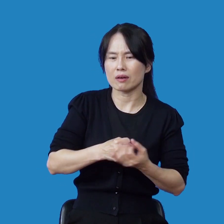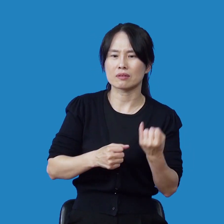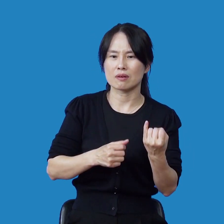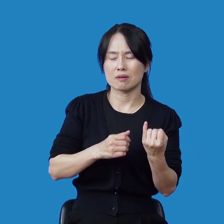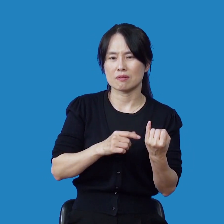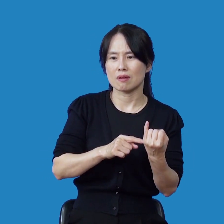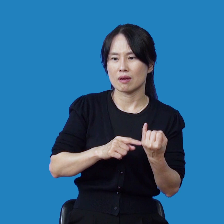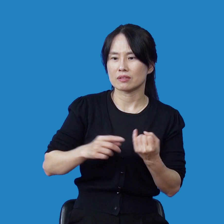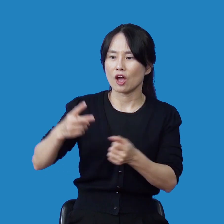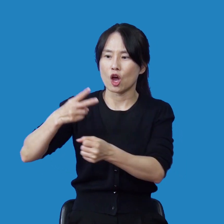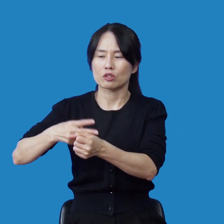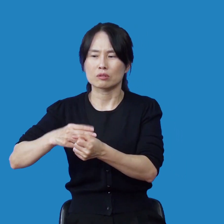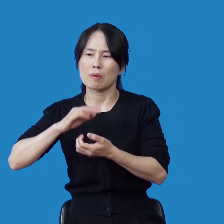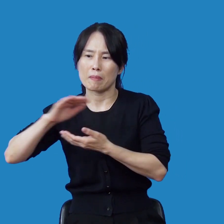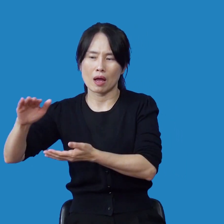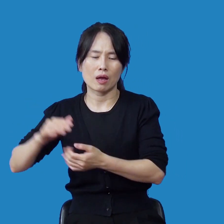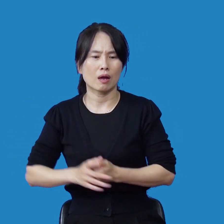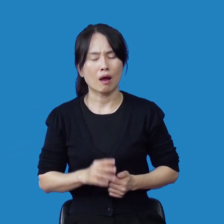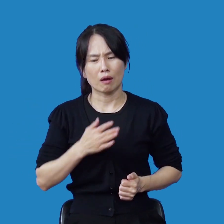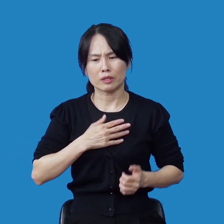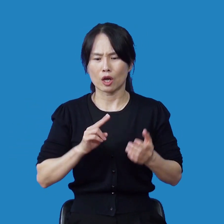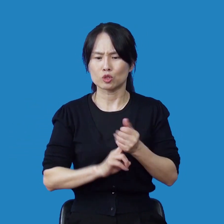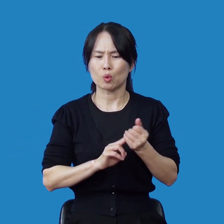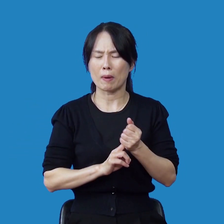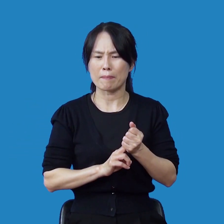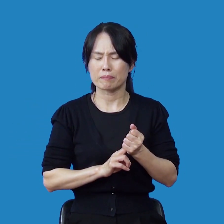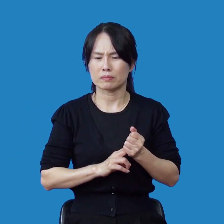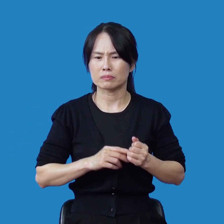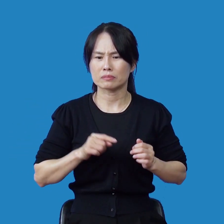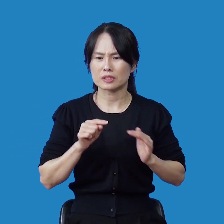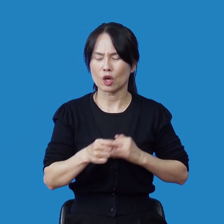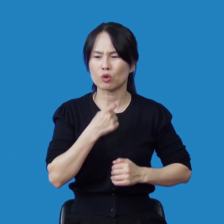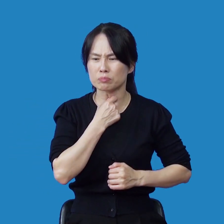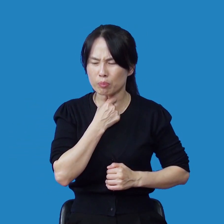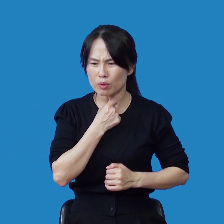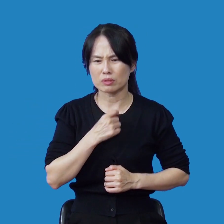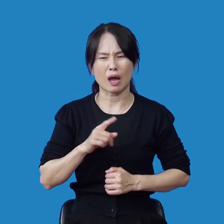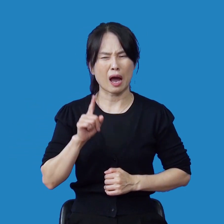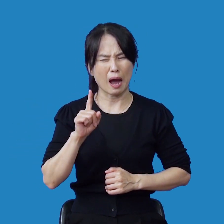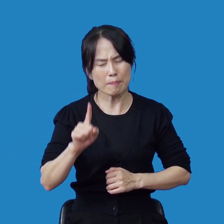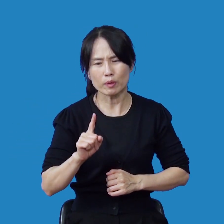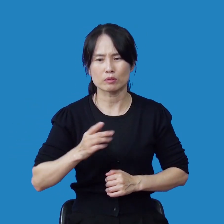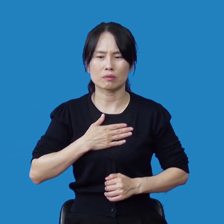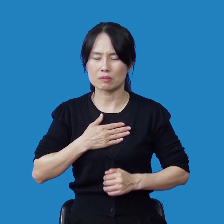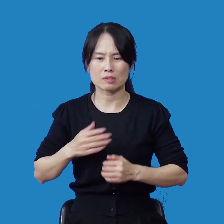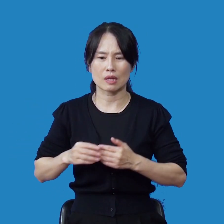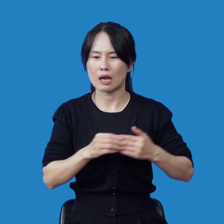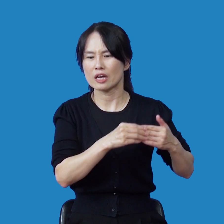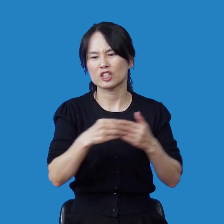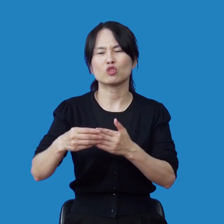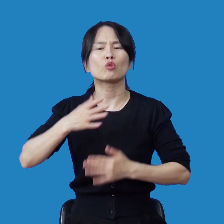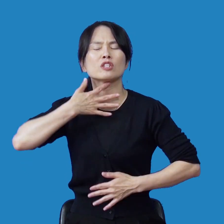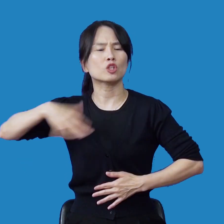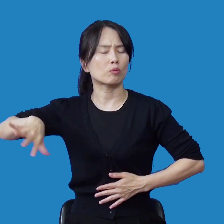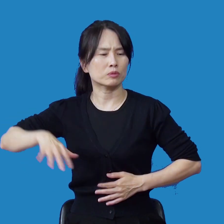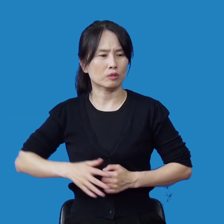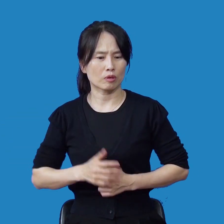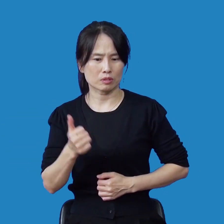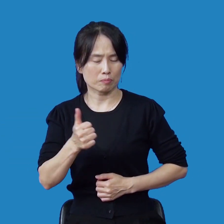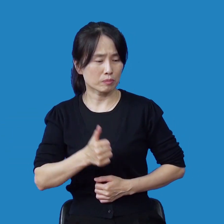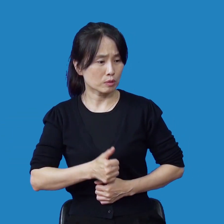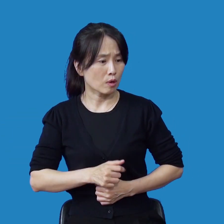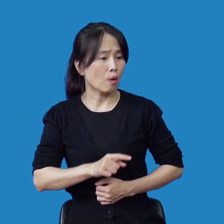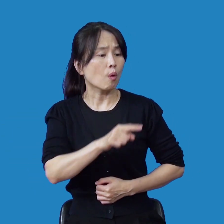그렇게 초밥집에 한번 가보자고 해도 한 번도 나를 데려간 적이 없어요. 그러니까 남편이